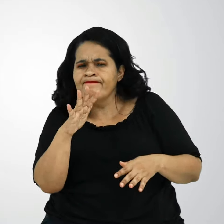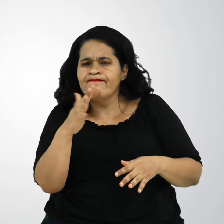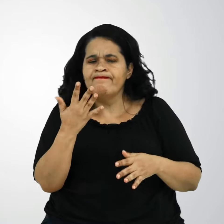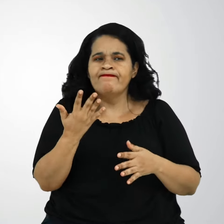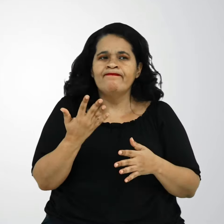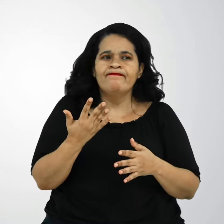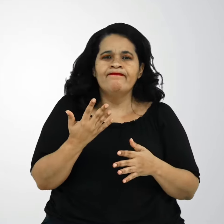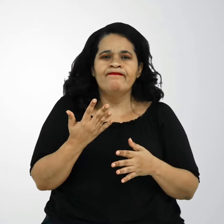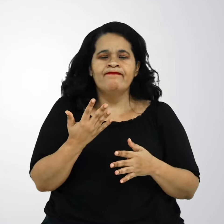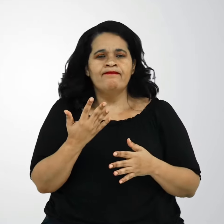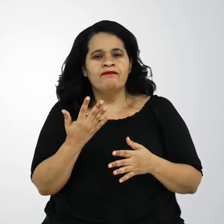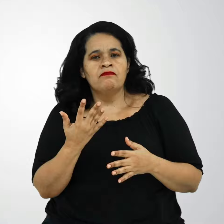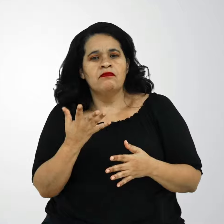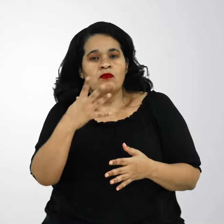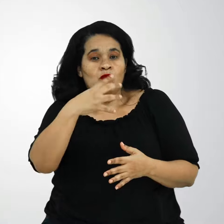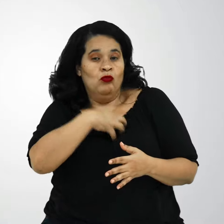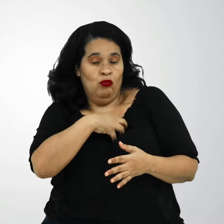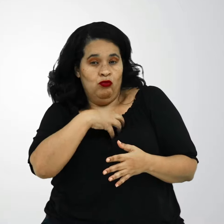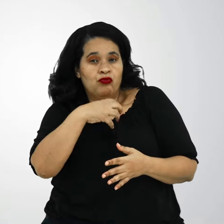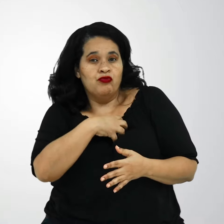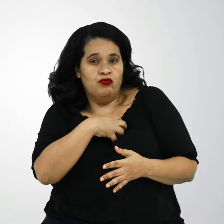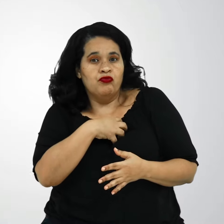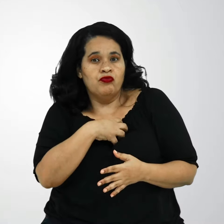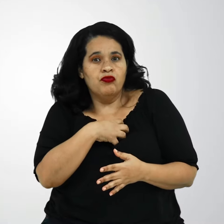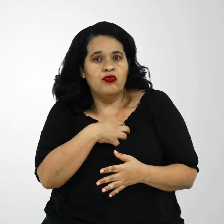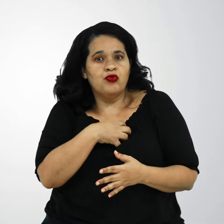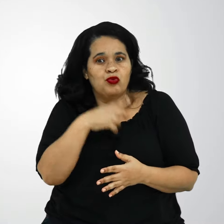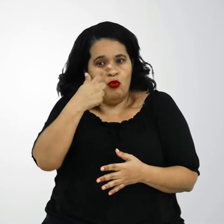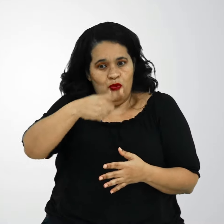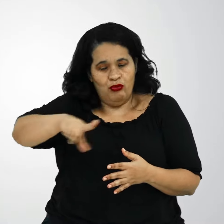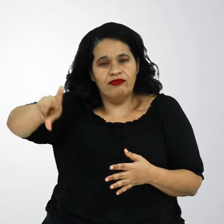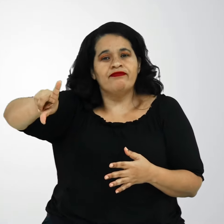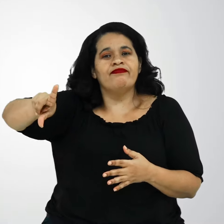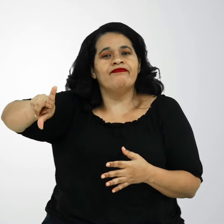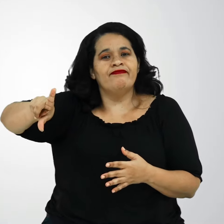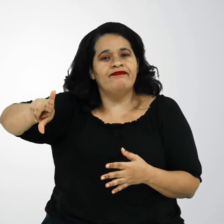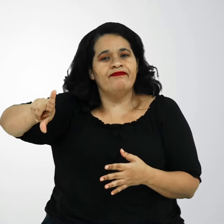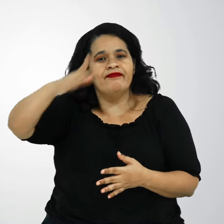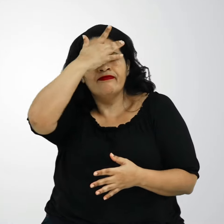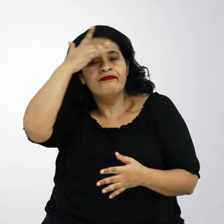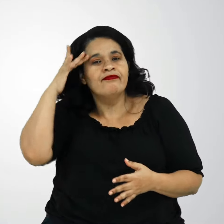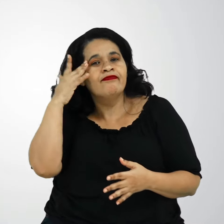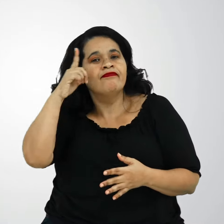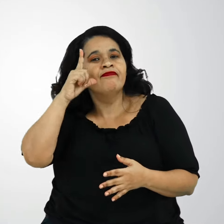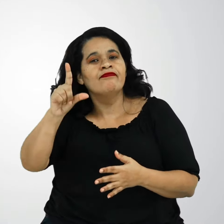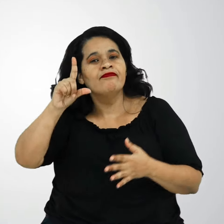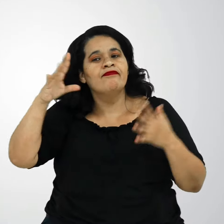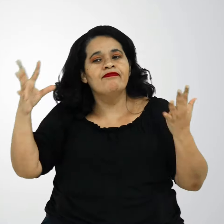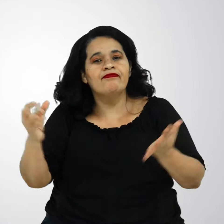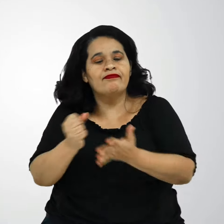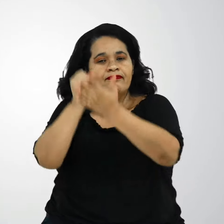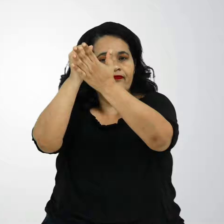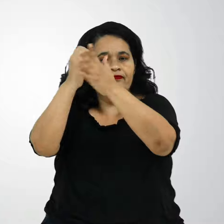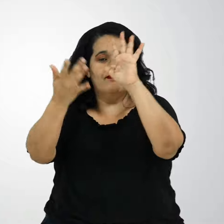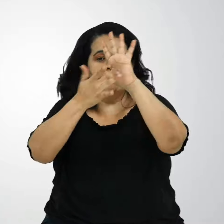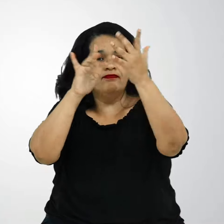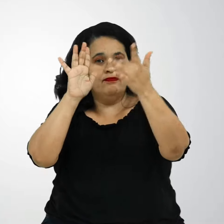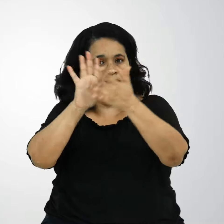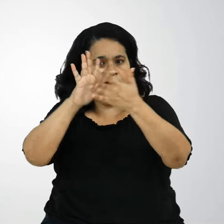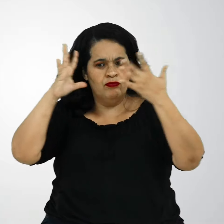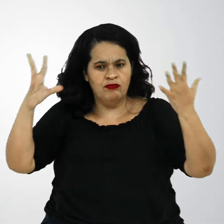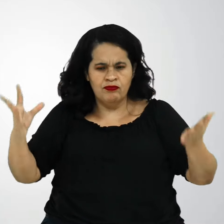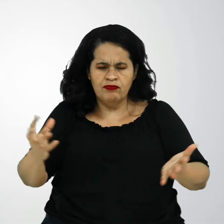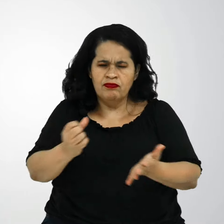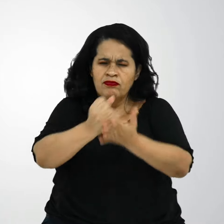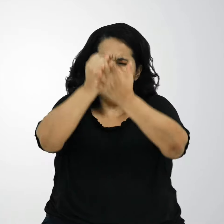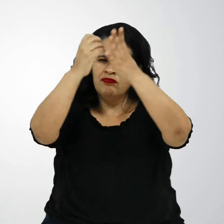turno, né? Dar uma oportunidade para que alguém fosse salvo. Turno da salvação. Segundo turno para a salvação. Quer dizer, Cristo vem, salva a humanidade,